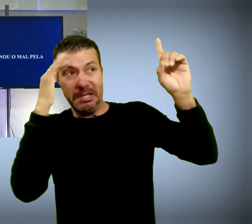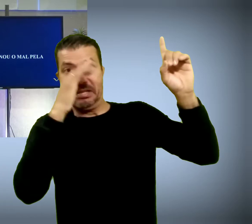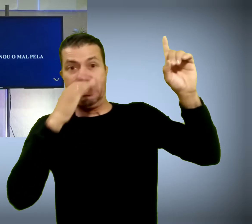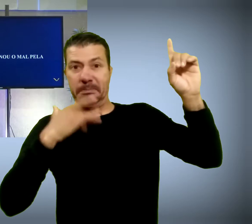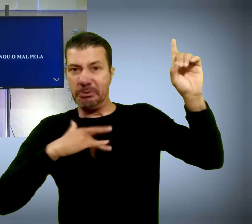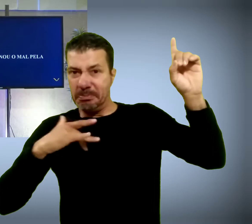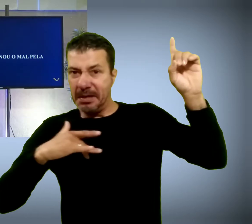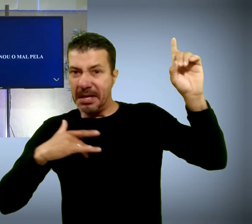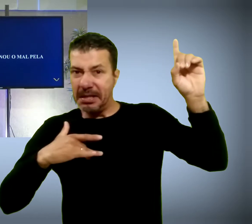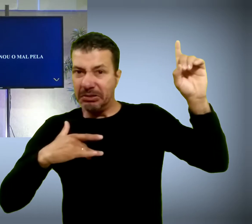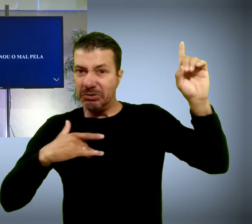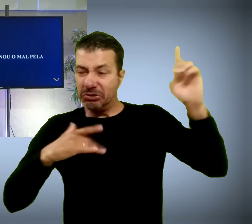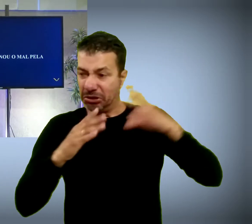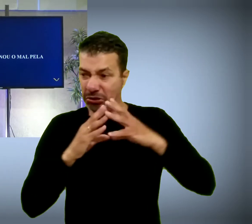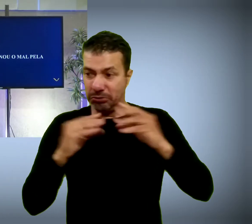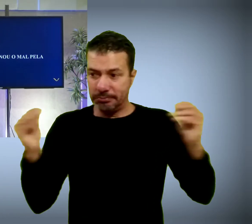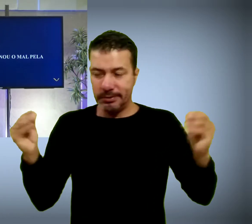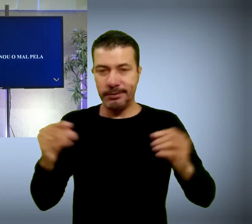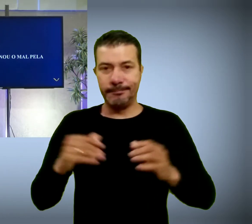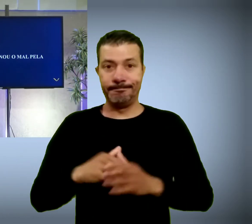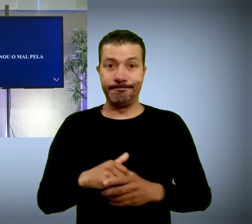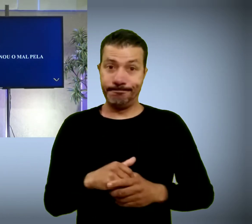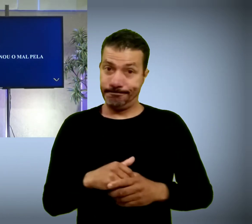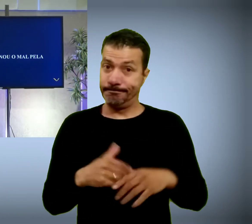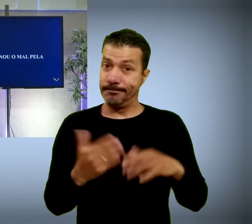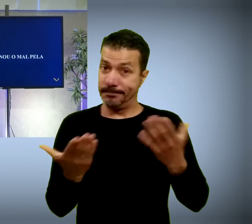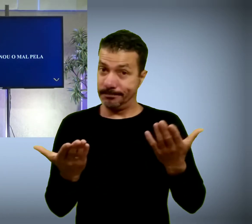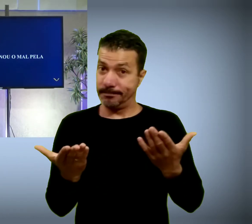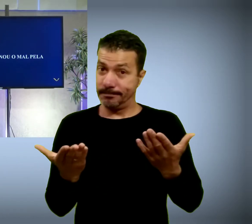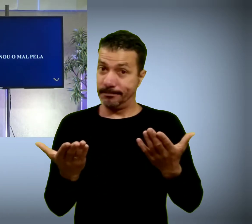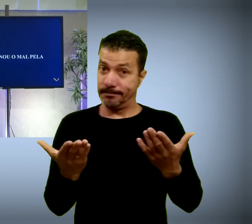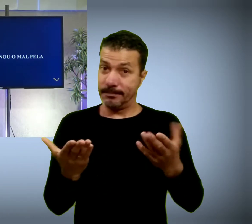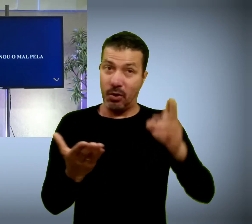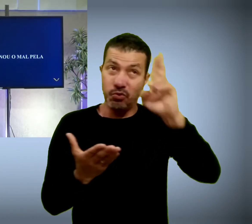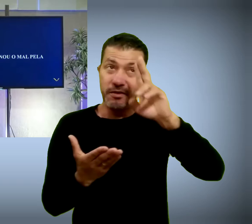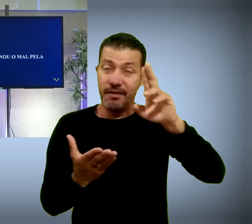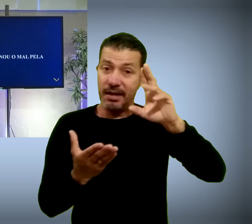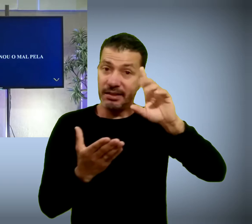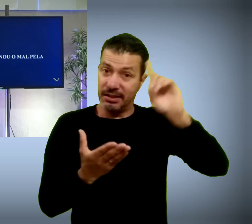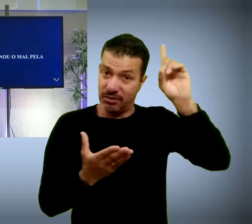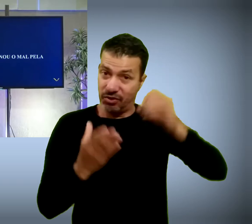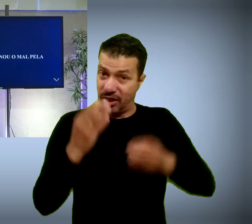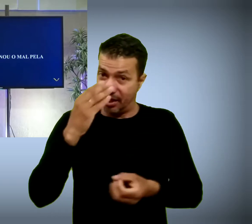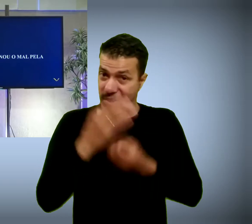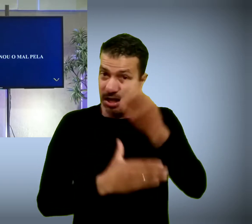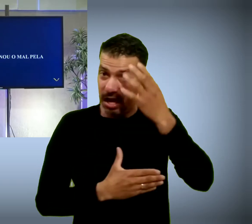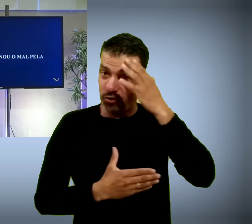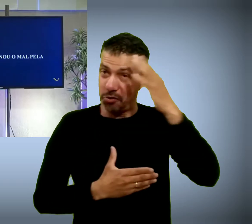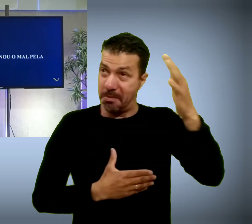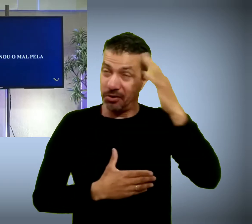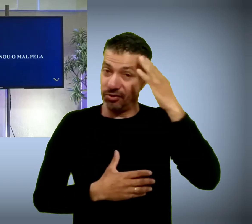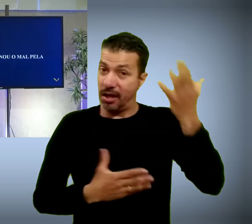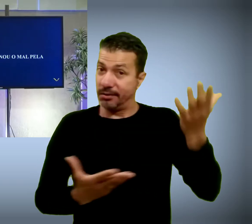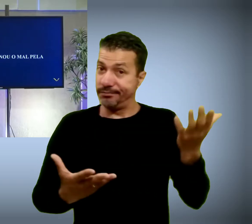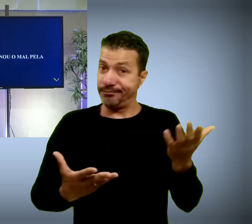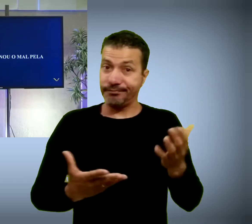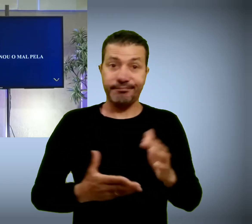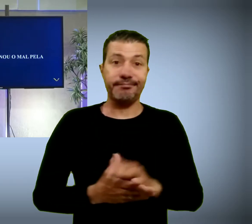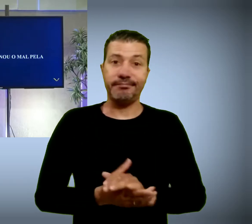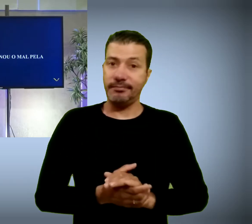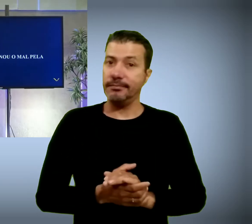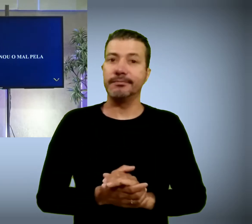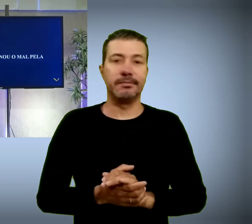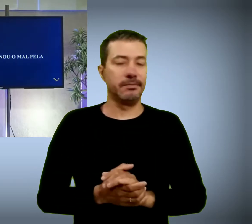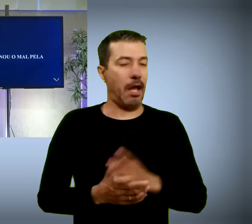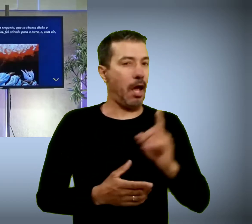de sumir também. Era esse o universo que Deus tinha imaginado? Eu posso